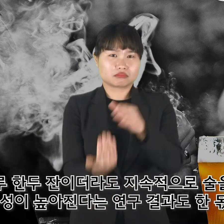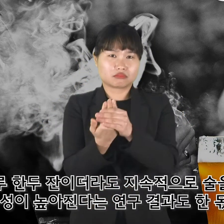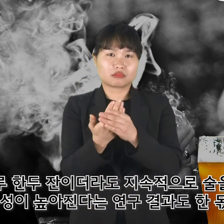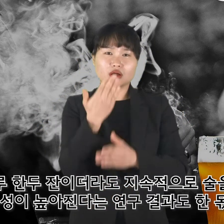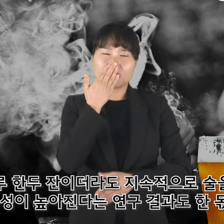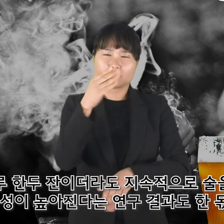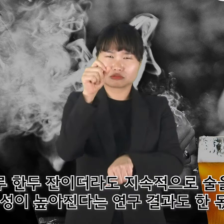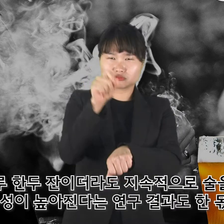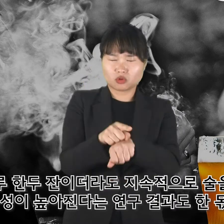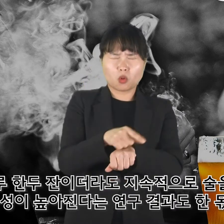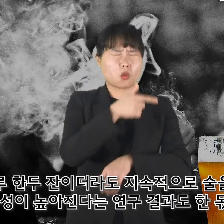한몫했습니다.